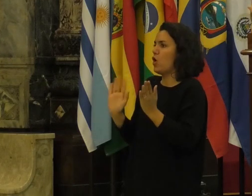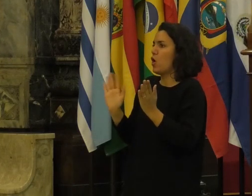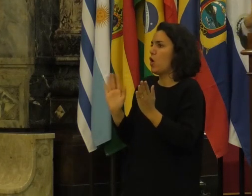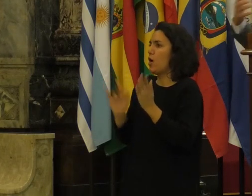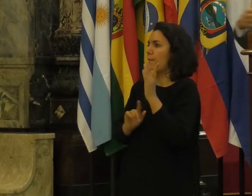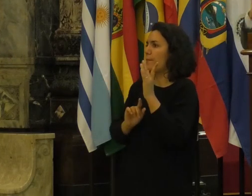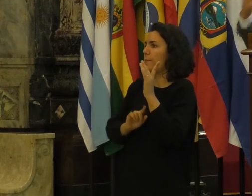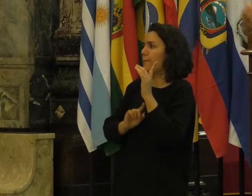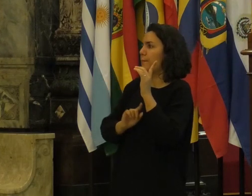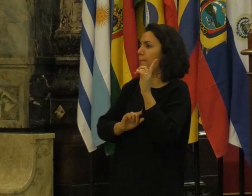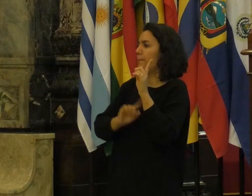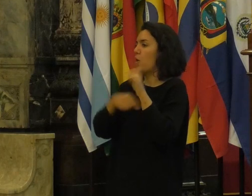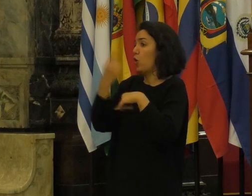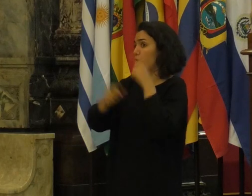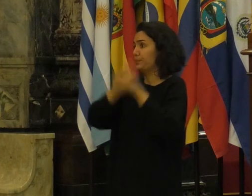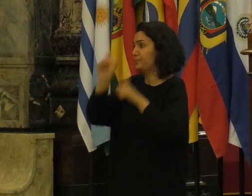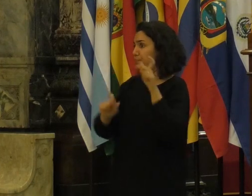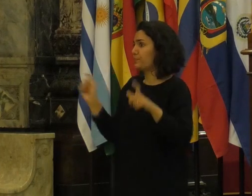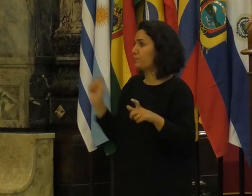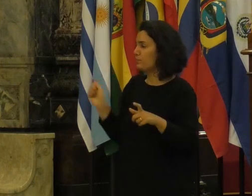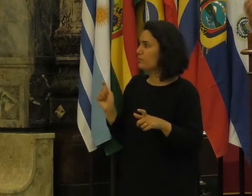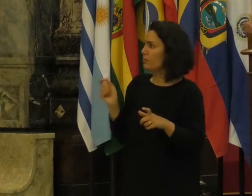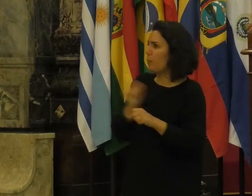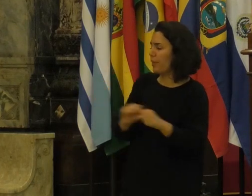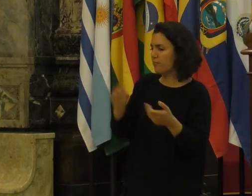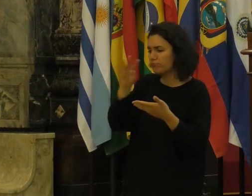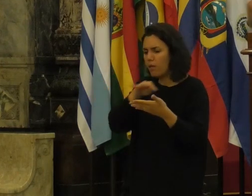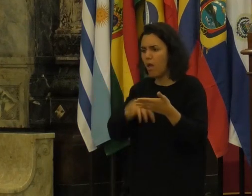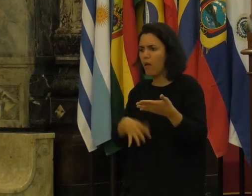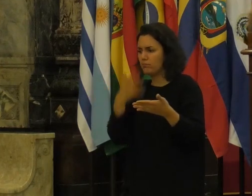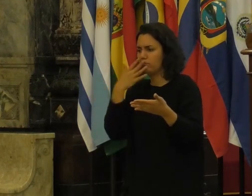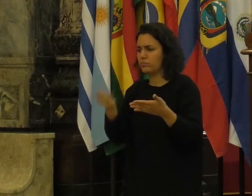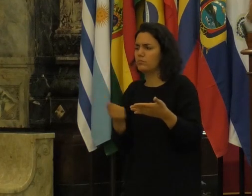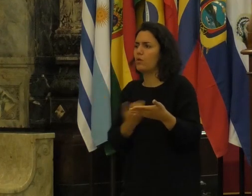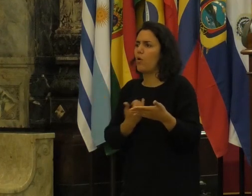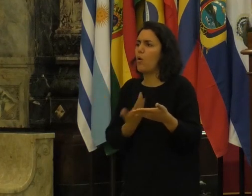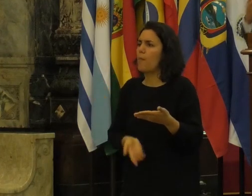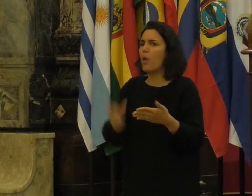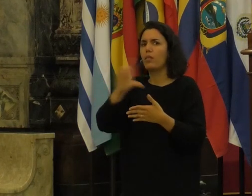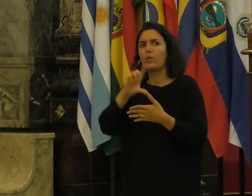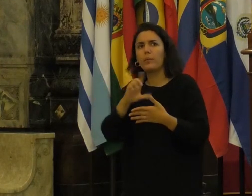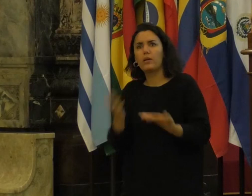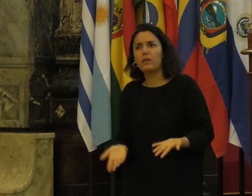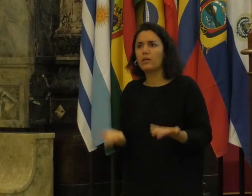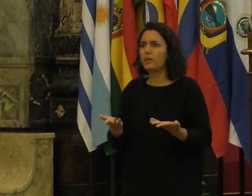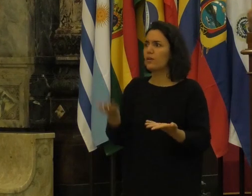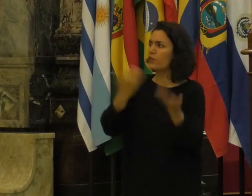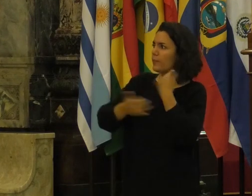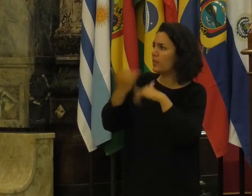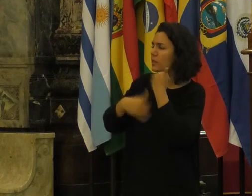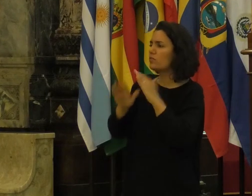otros públicos se acerquen a entender o a conocer qué les pasa, es un libro más